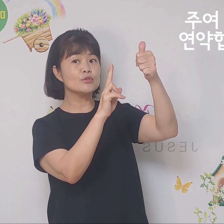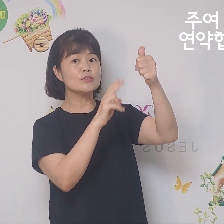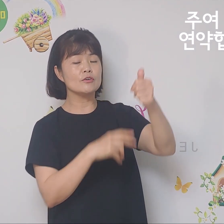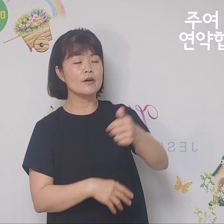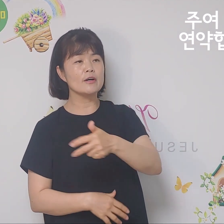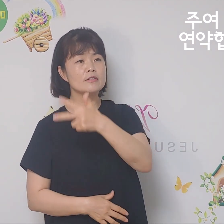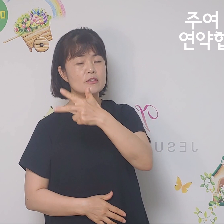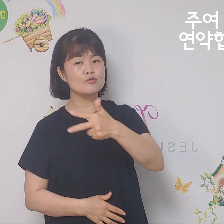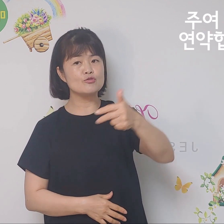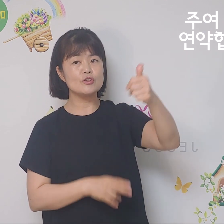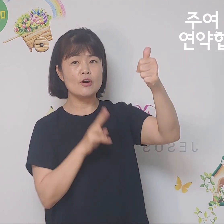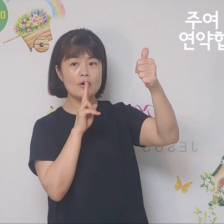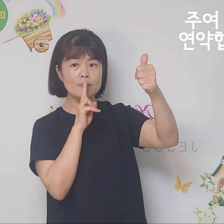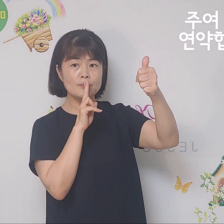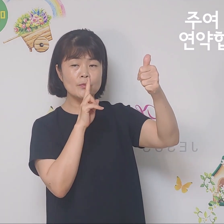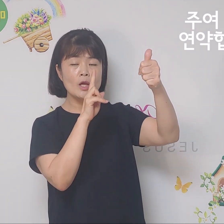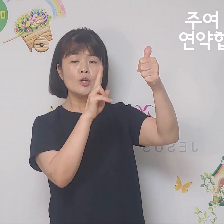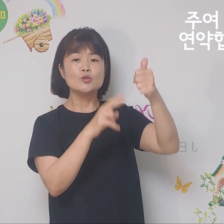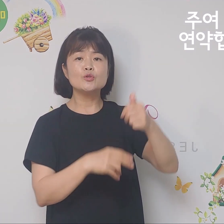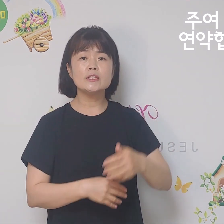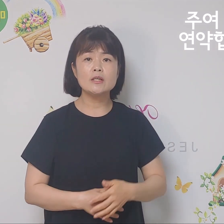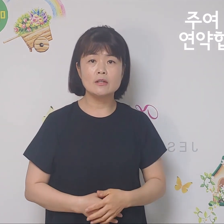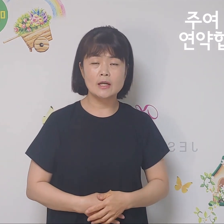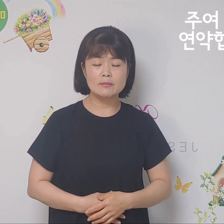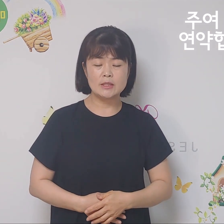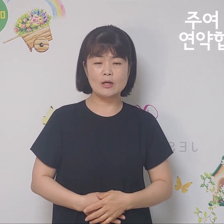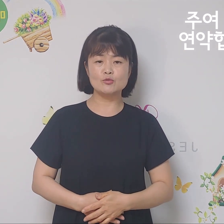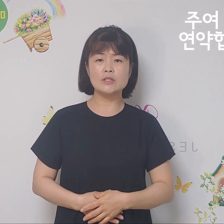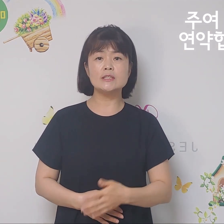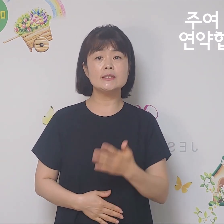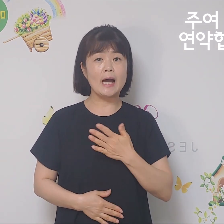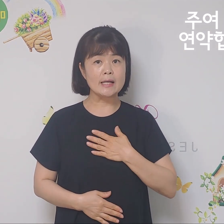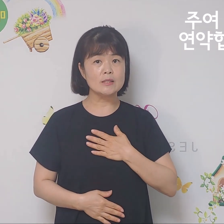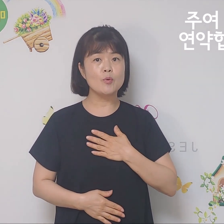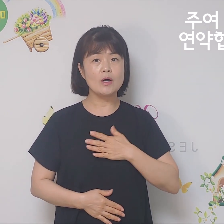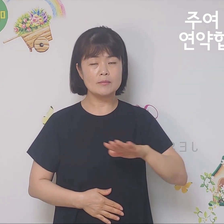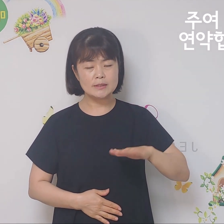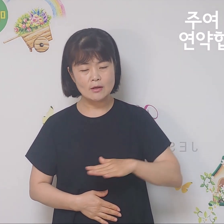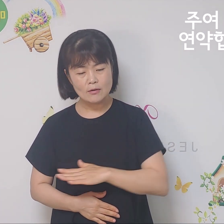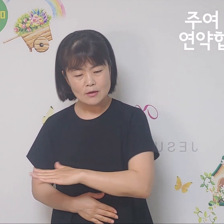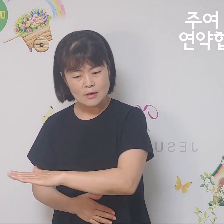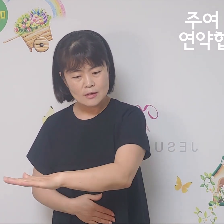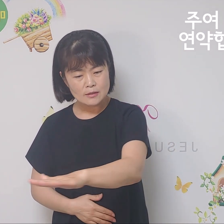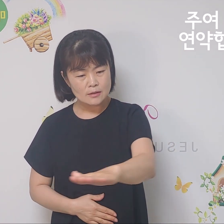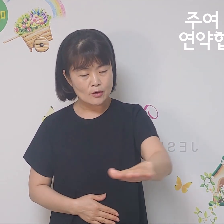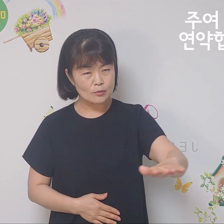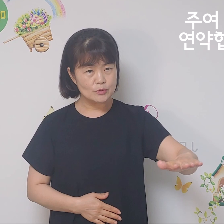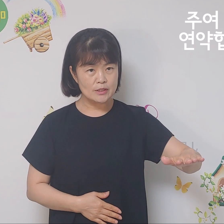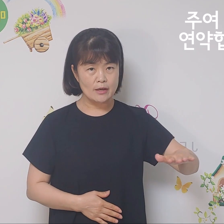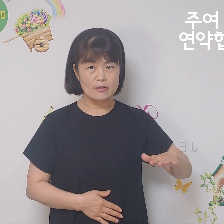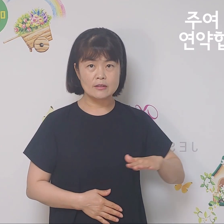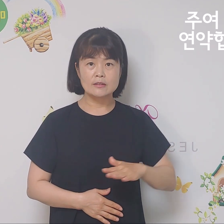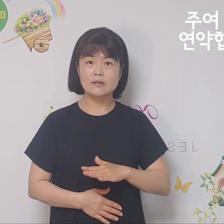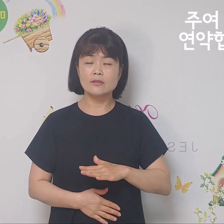부르는 거예요. 그래서 주여, 우린 연약합니다. 우리는 나를 포함해서 여러분이에요.